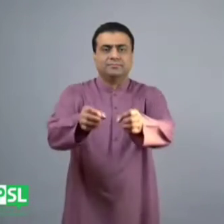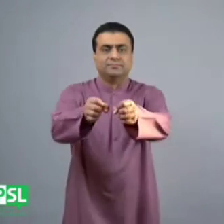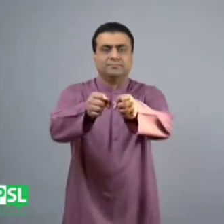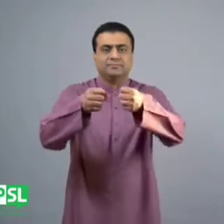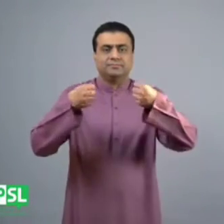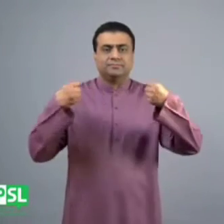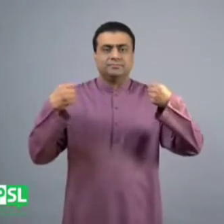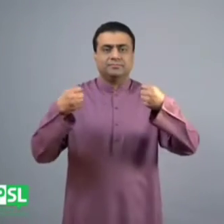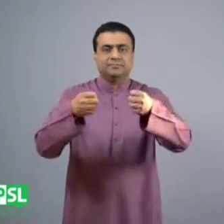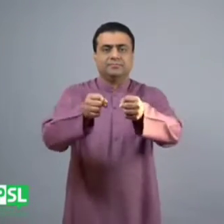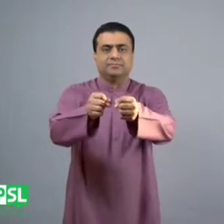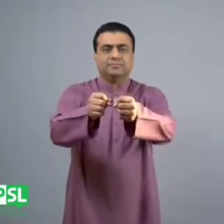कबर्ड.